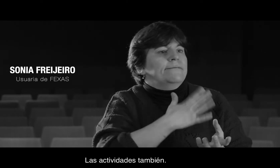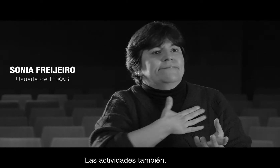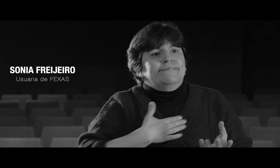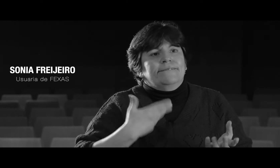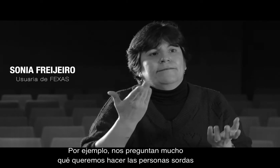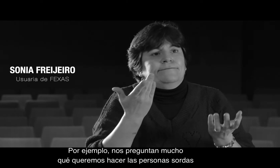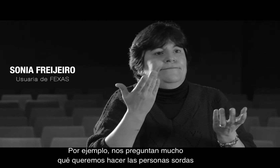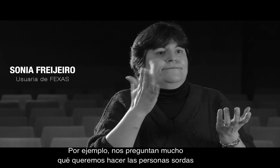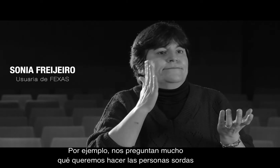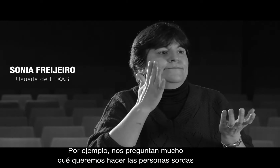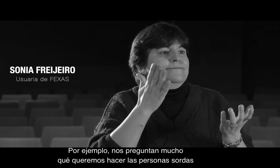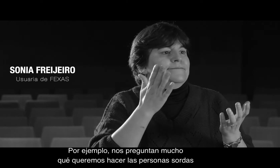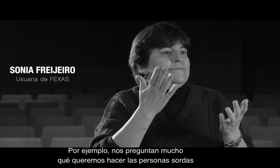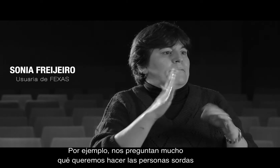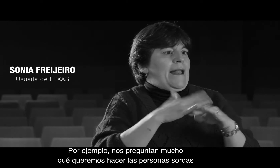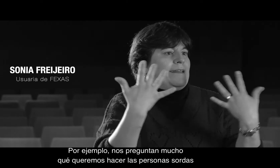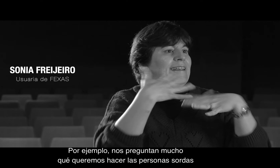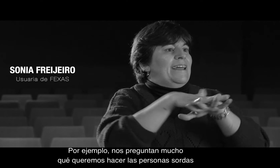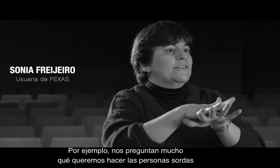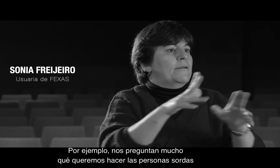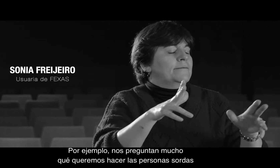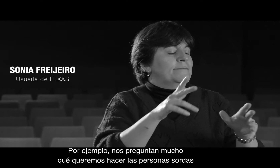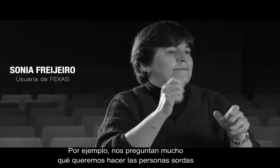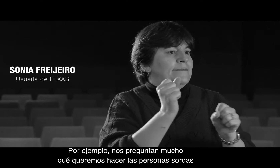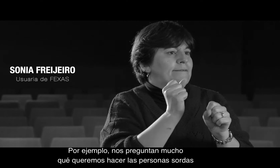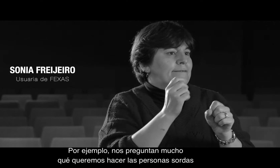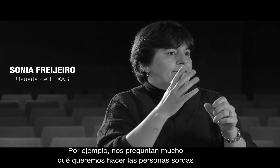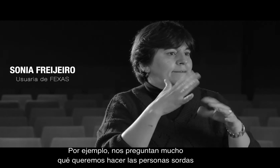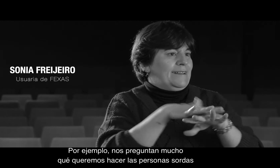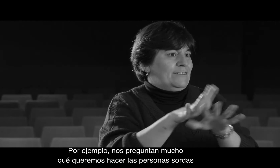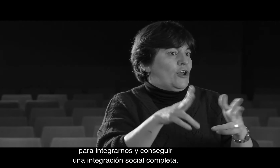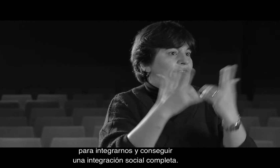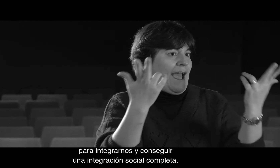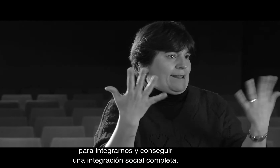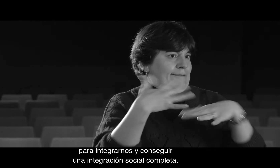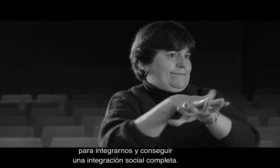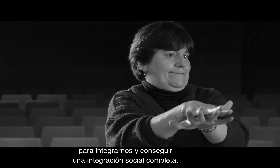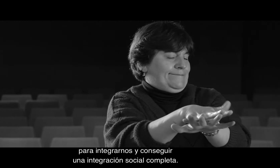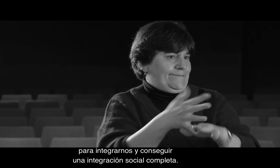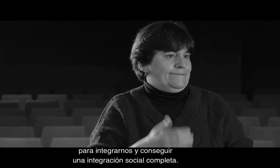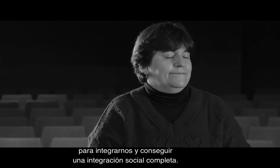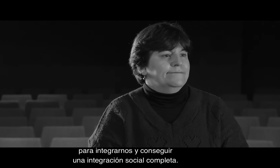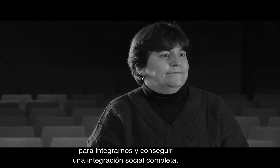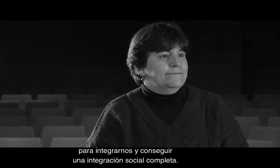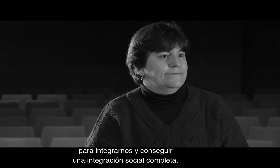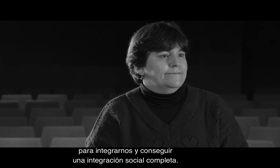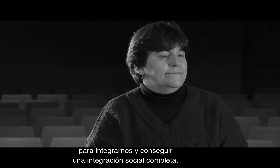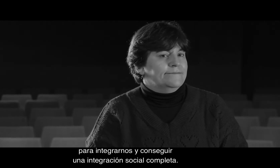también. Por ejemplo, nos preguntan también mucho qué queremos hacer las personas sordas para integrarnos y para conseguir una integración social